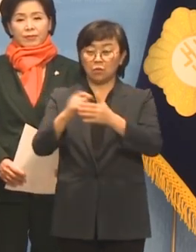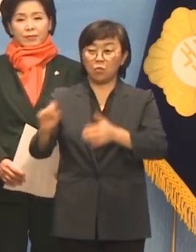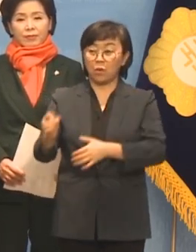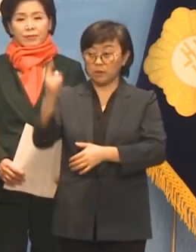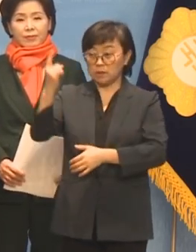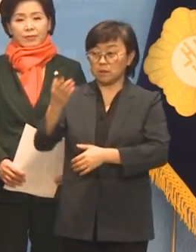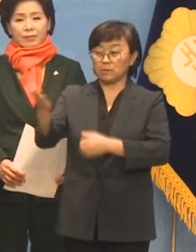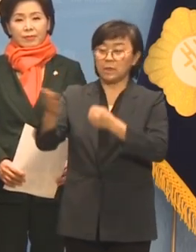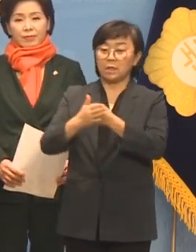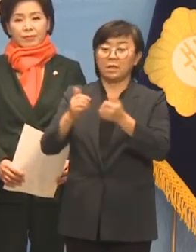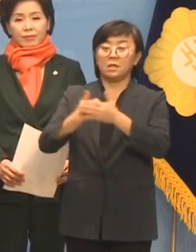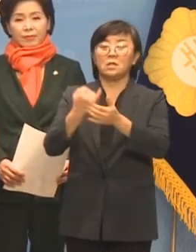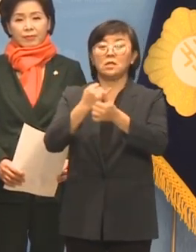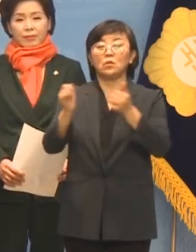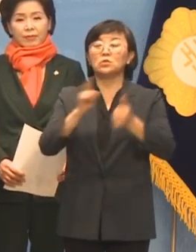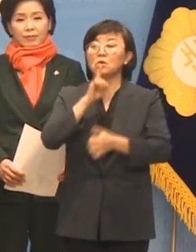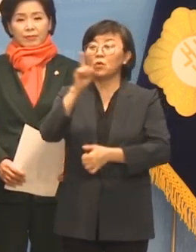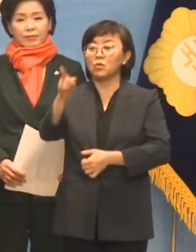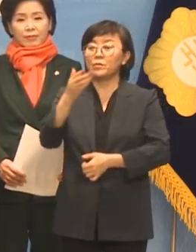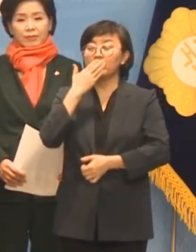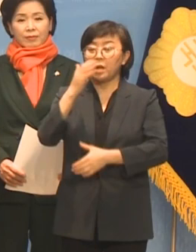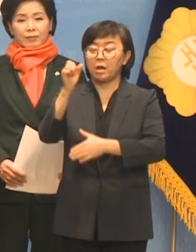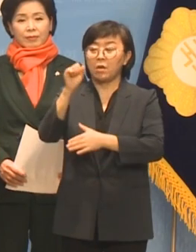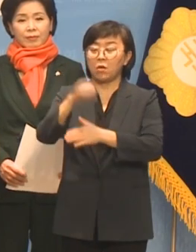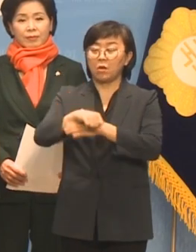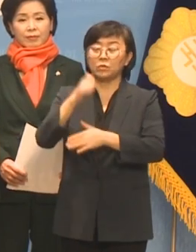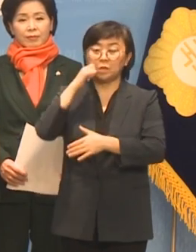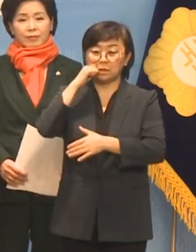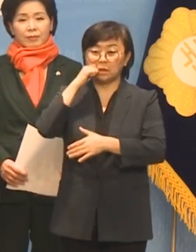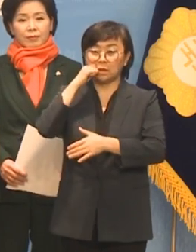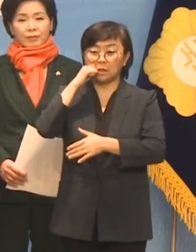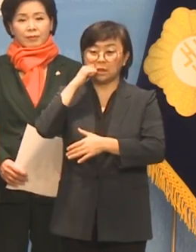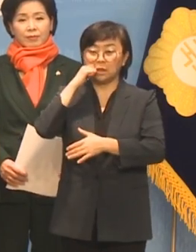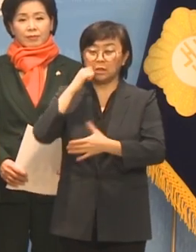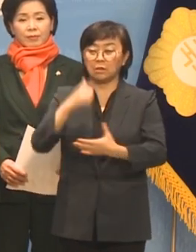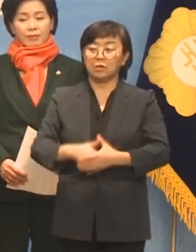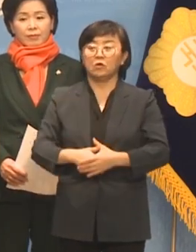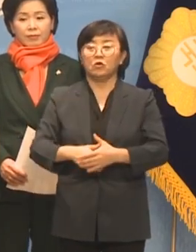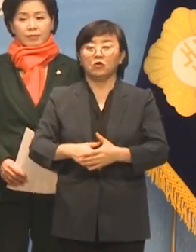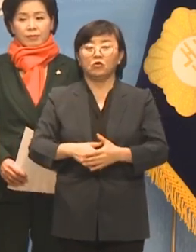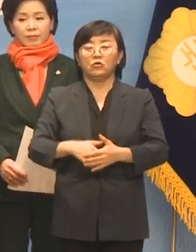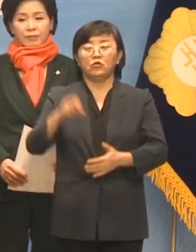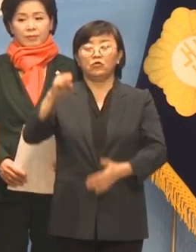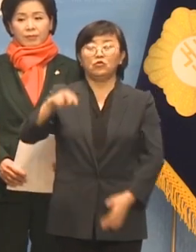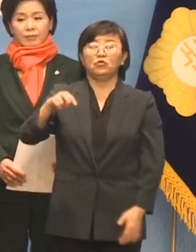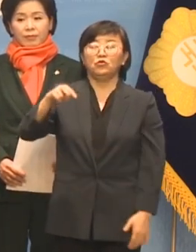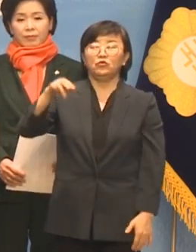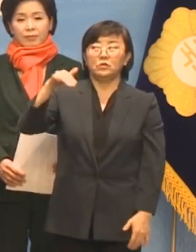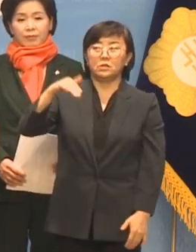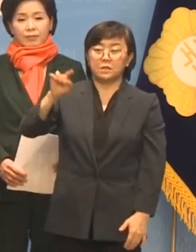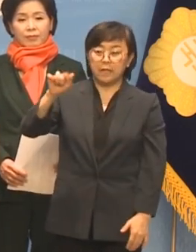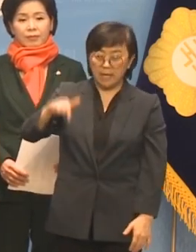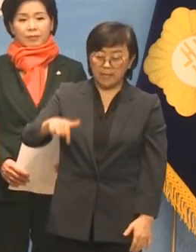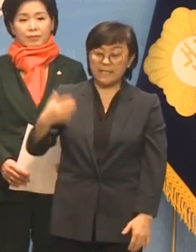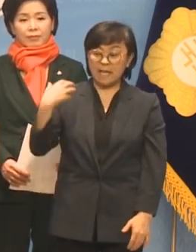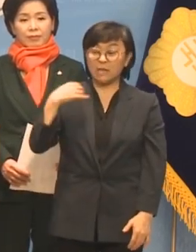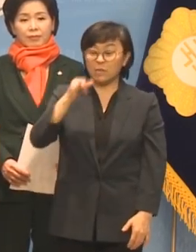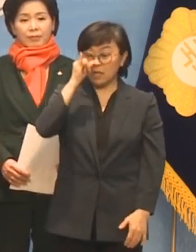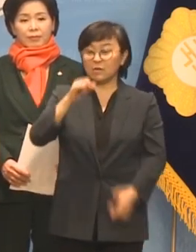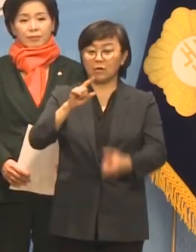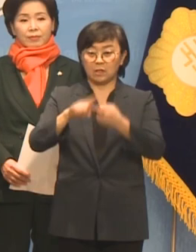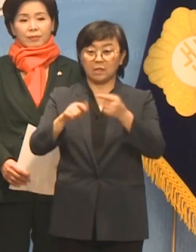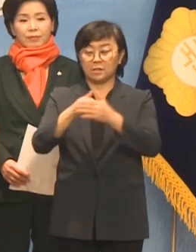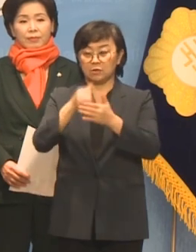배우자는 원칙적으로 이혼 청구를 허용할 수 없다는 일명 유책주의를 유지하고 있습니다.